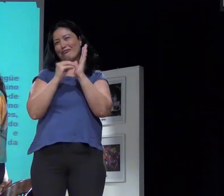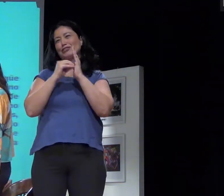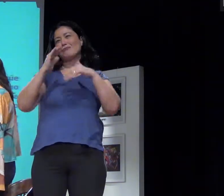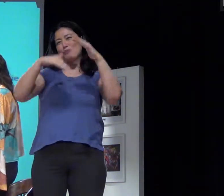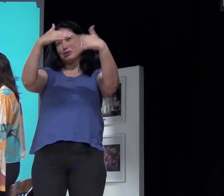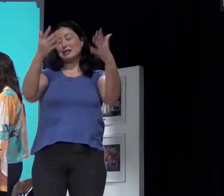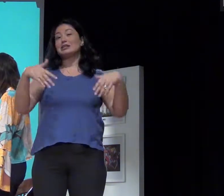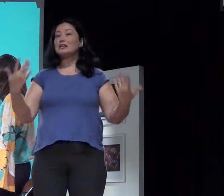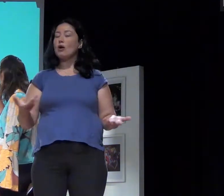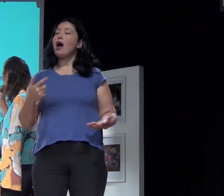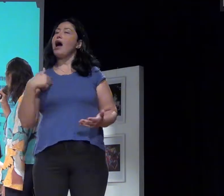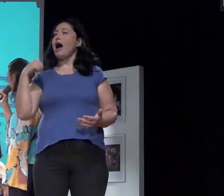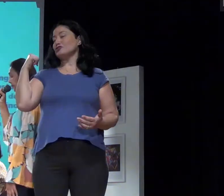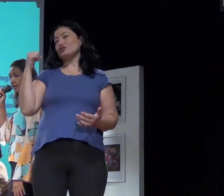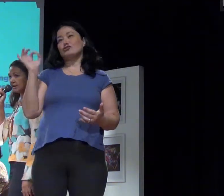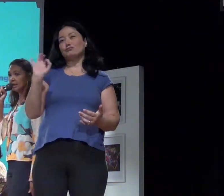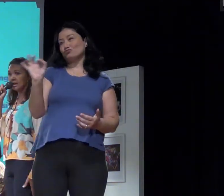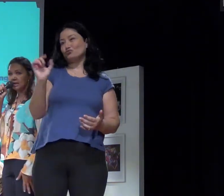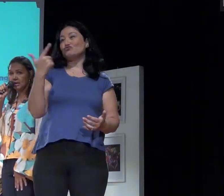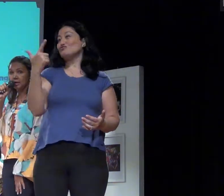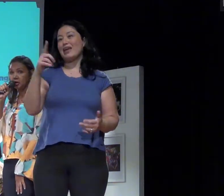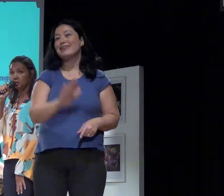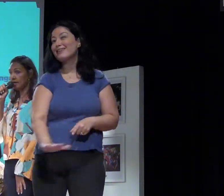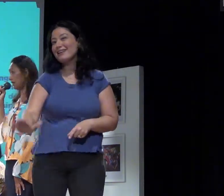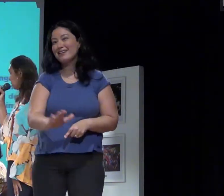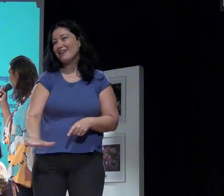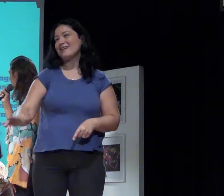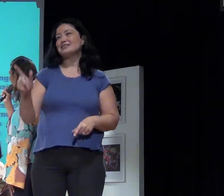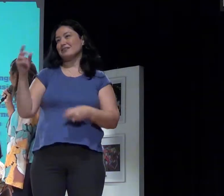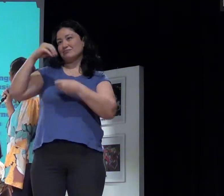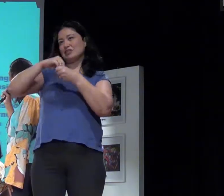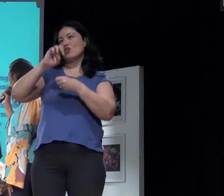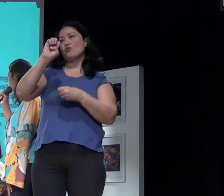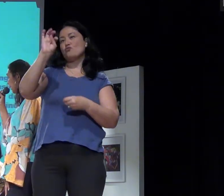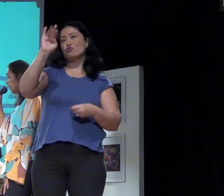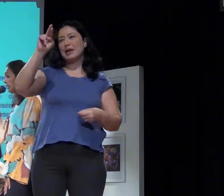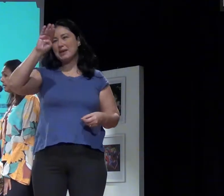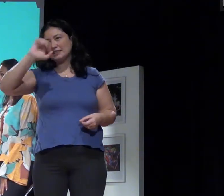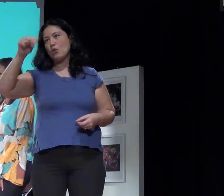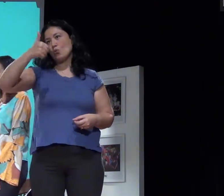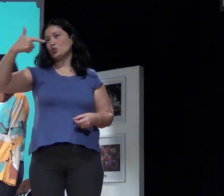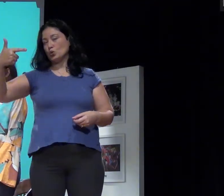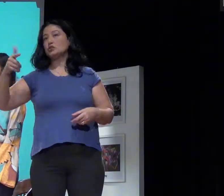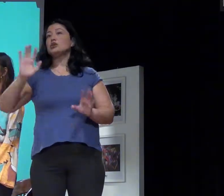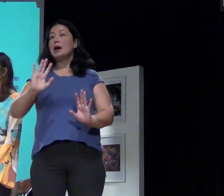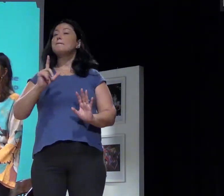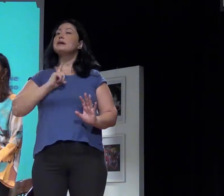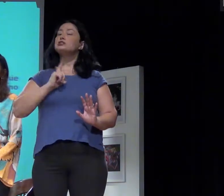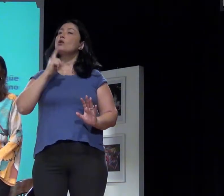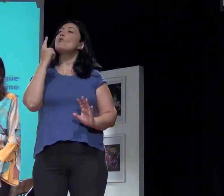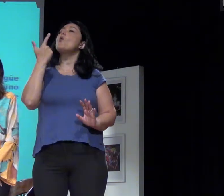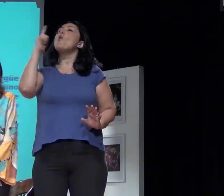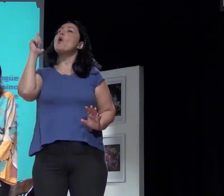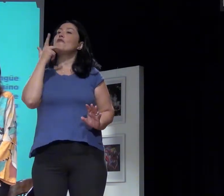isso que lá no ICES a gente ainda não tem crianças, né? Nós começamos no Fundamental 1 e 2. E também uma ressalva,